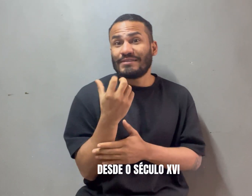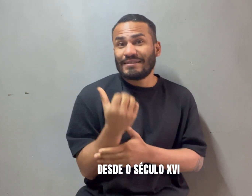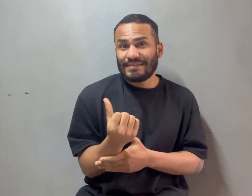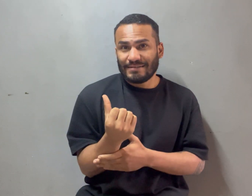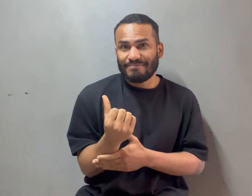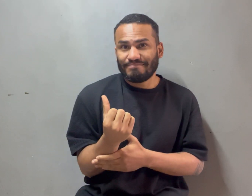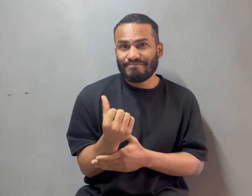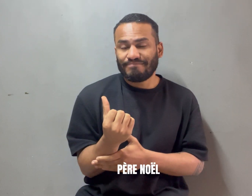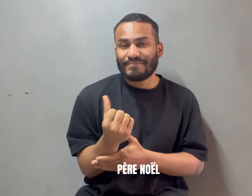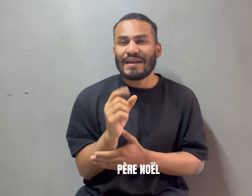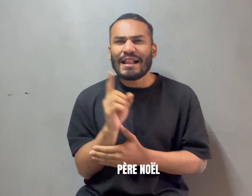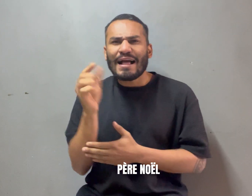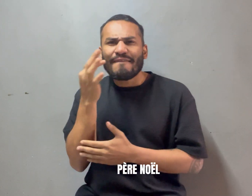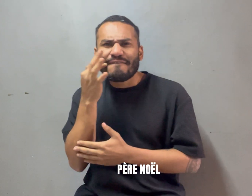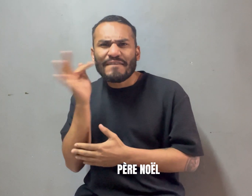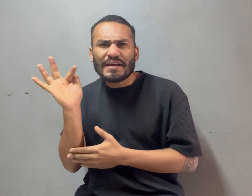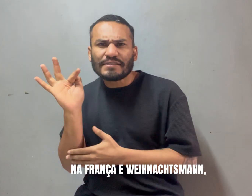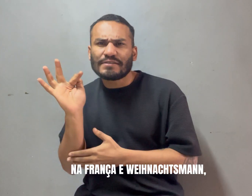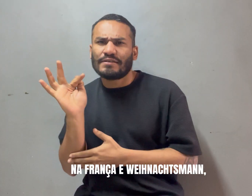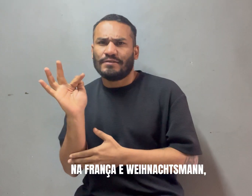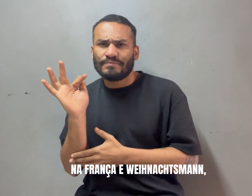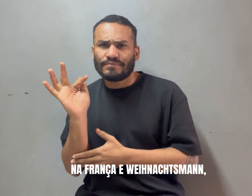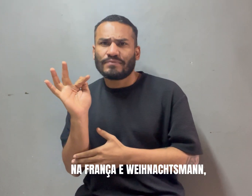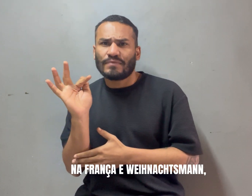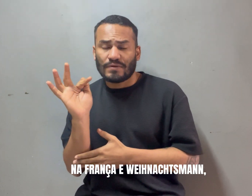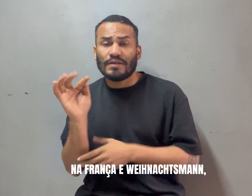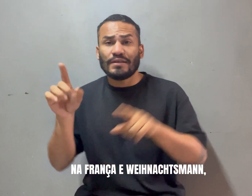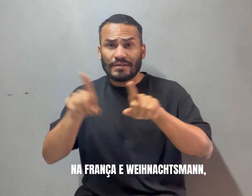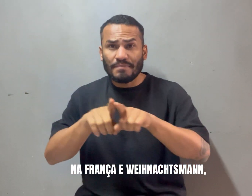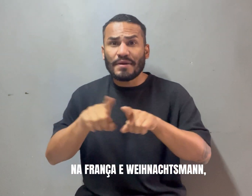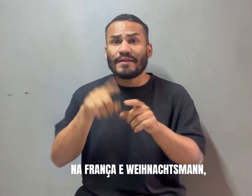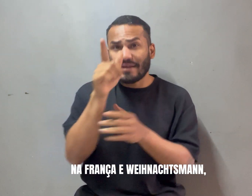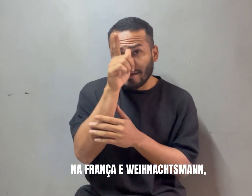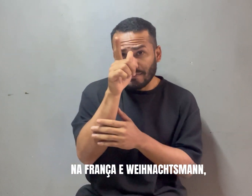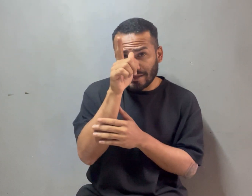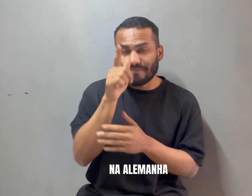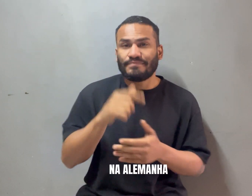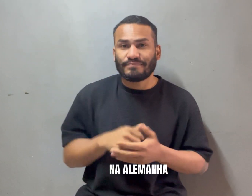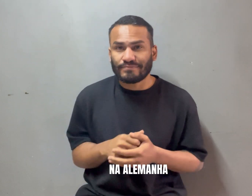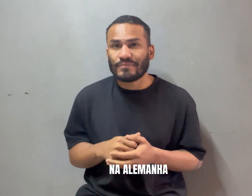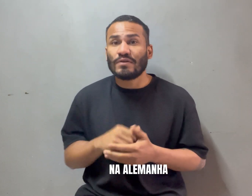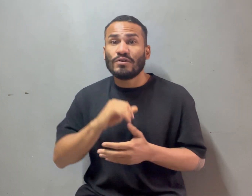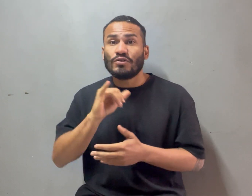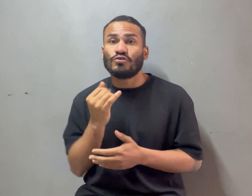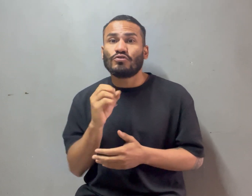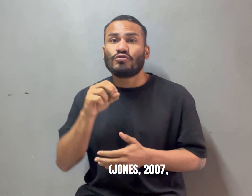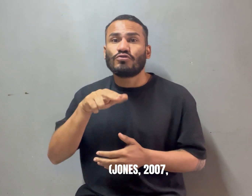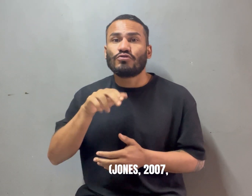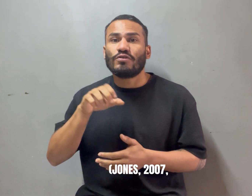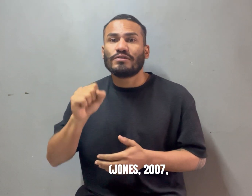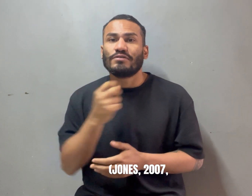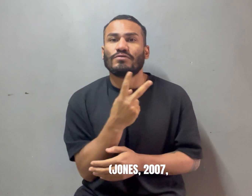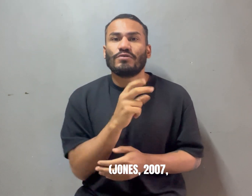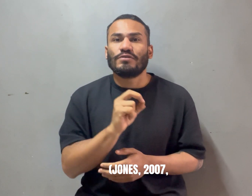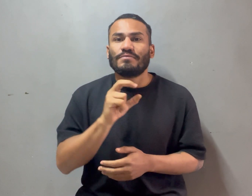XVI. Père Noël na França e Weihnachtsmann na Alemanha. Jones, 2007,